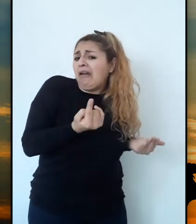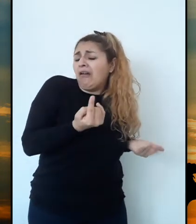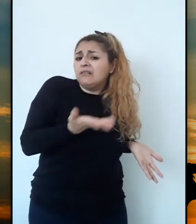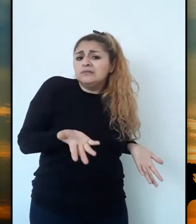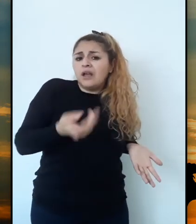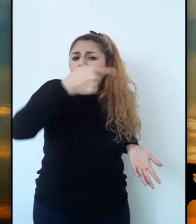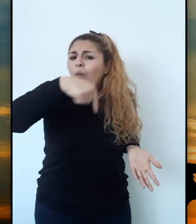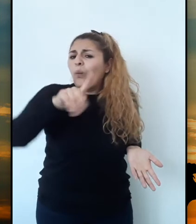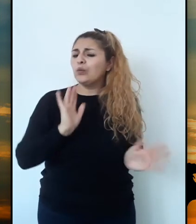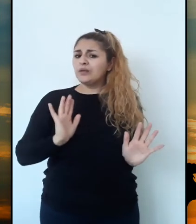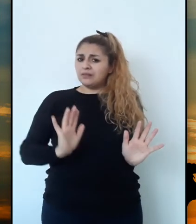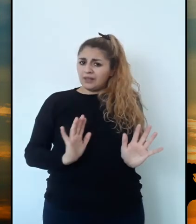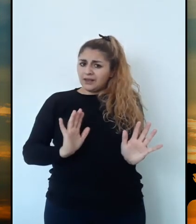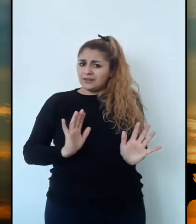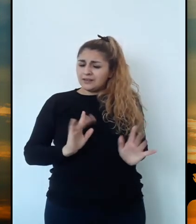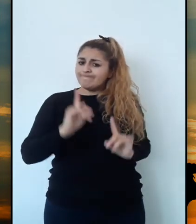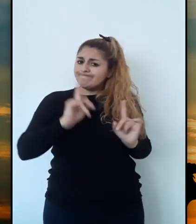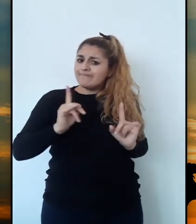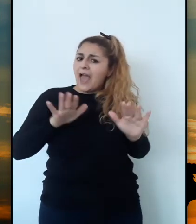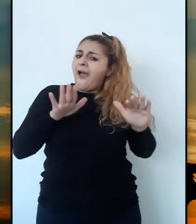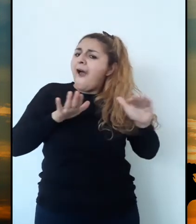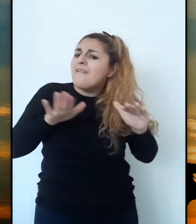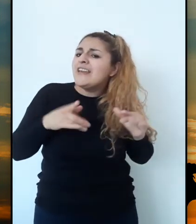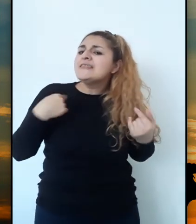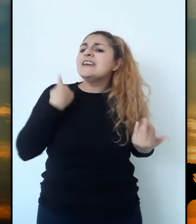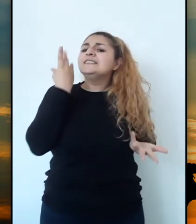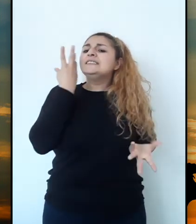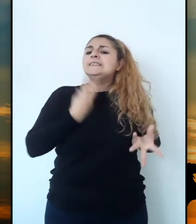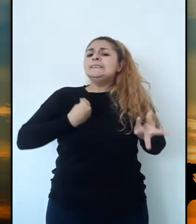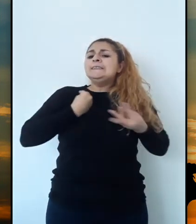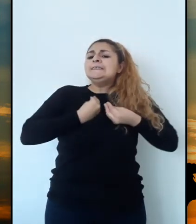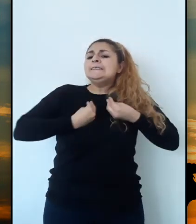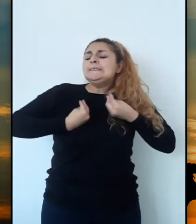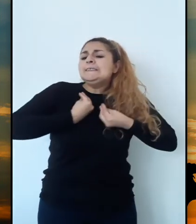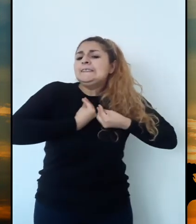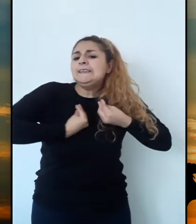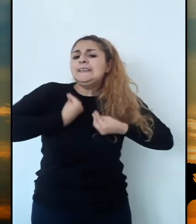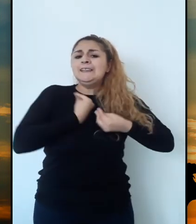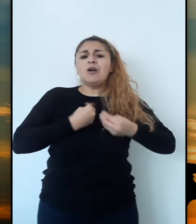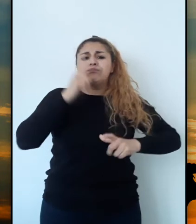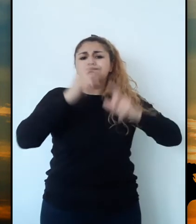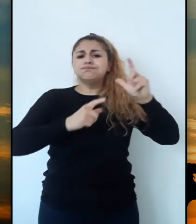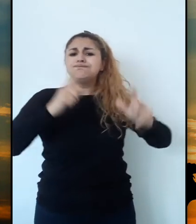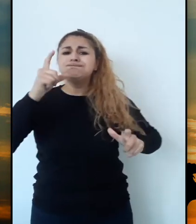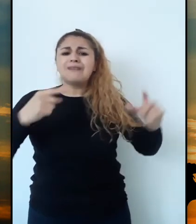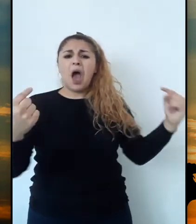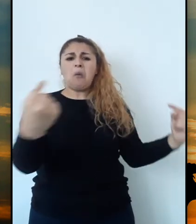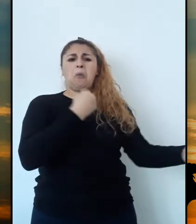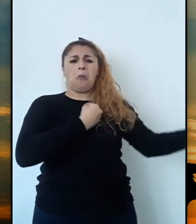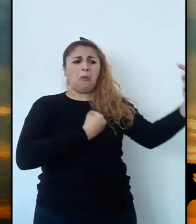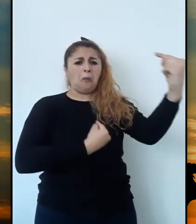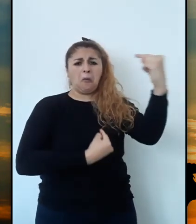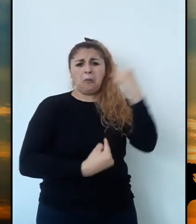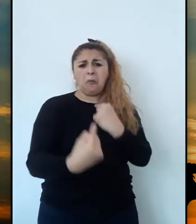los otros? Conduis-toi comme celui qui est en train de prendre le cours pour gouverner.